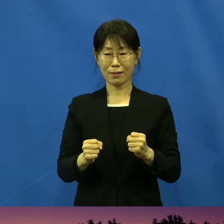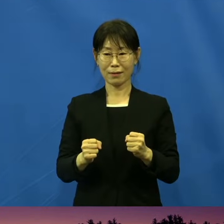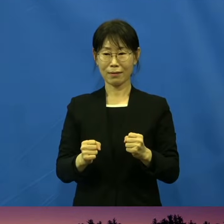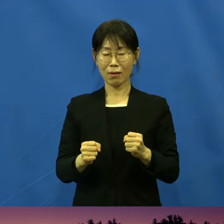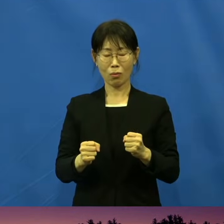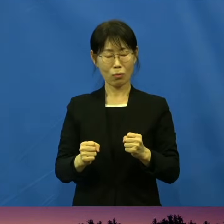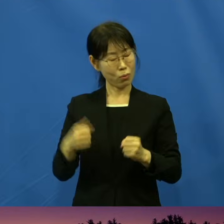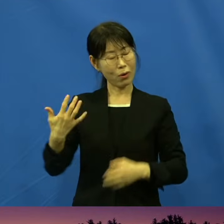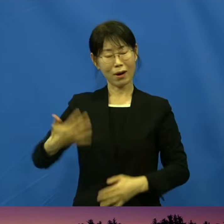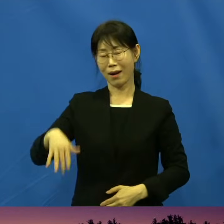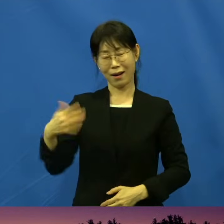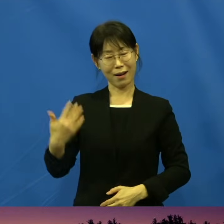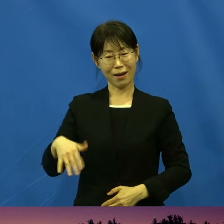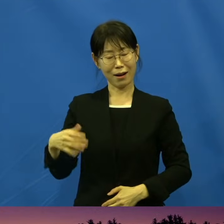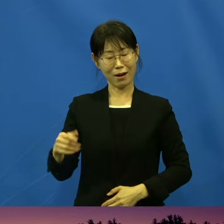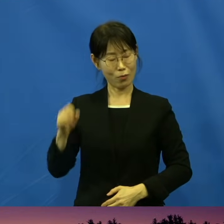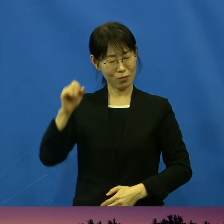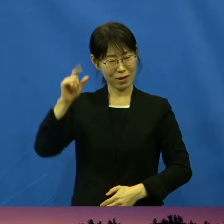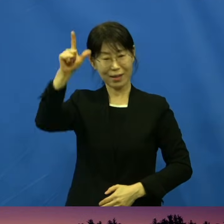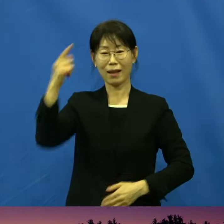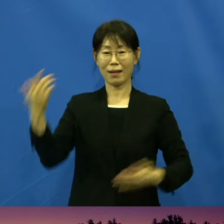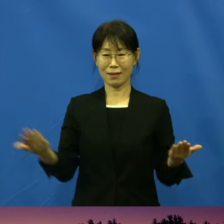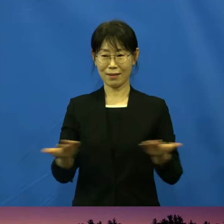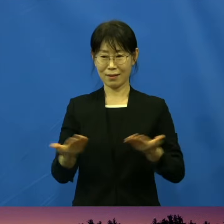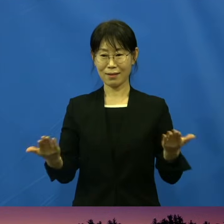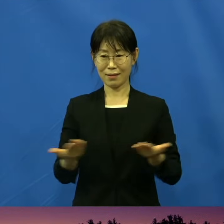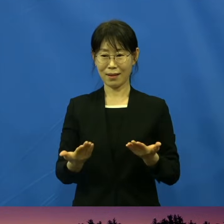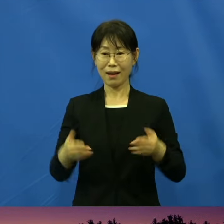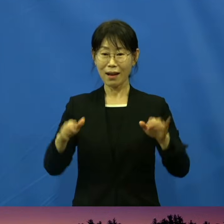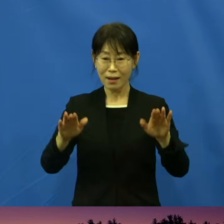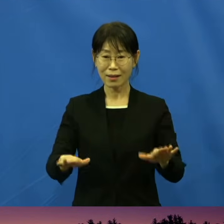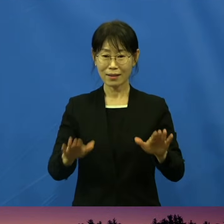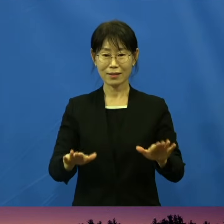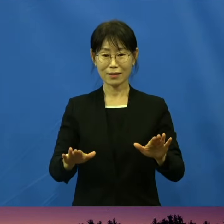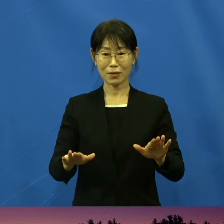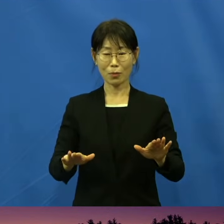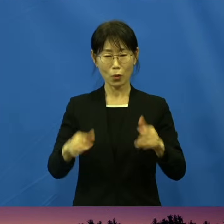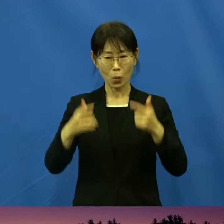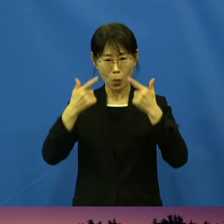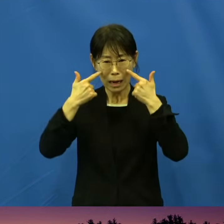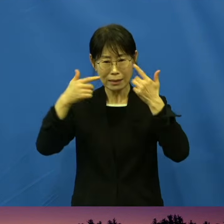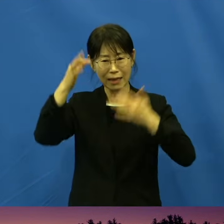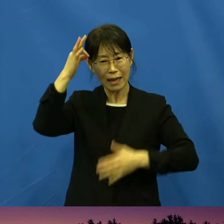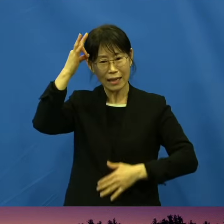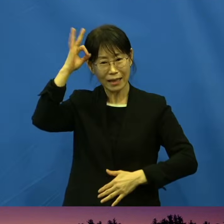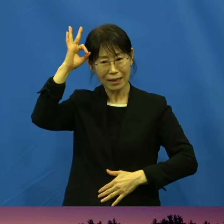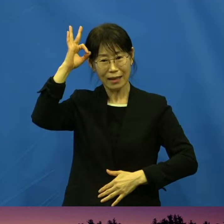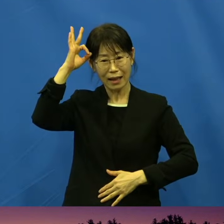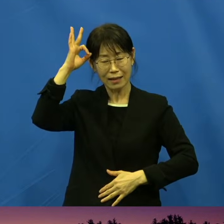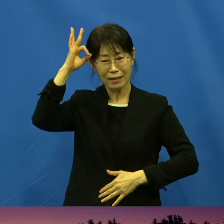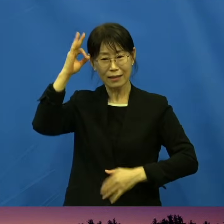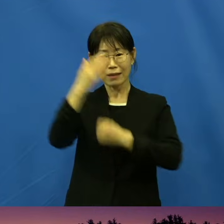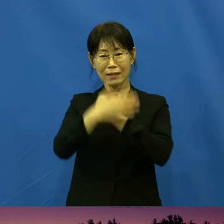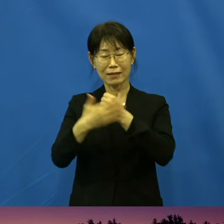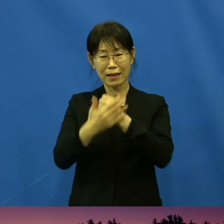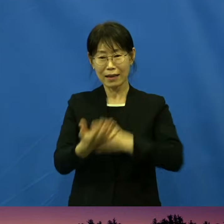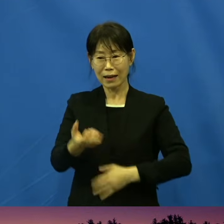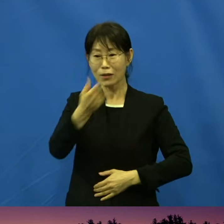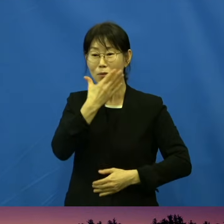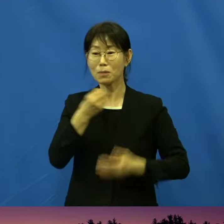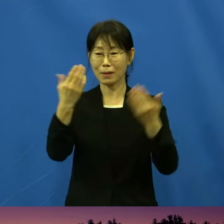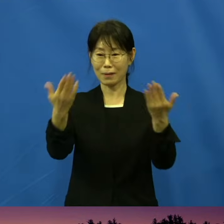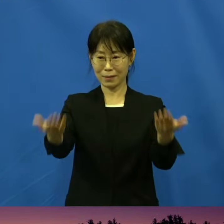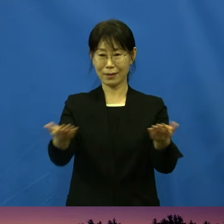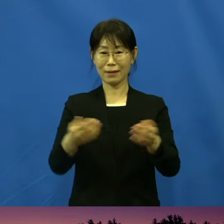이게 엄청난 사건입니다. 오늘 이 밤에 여러분들 이 의미가 분명히 와닿는 역사가 있기를